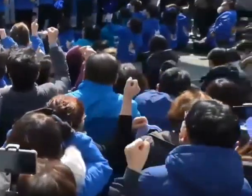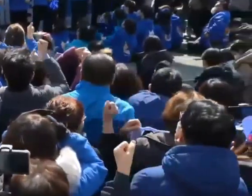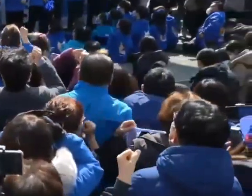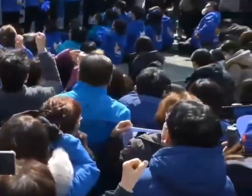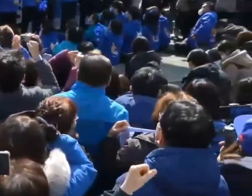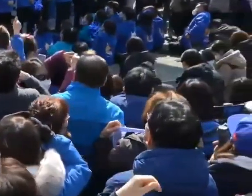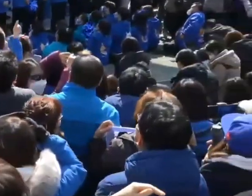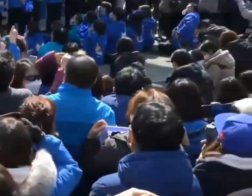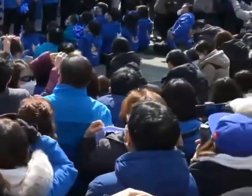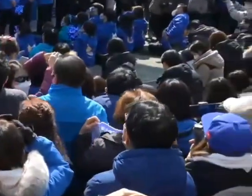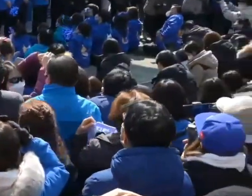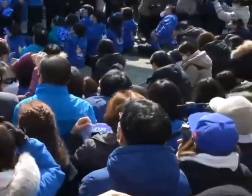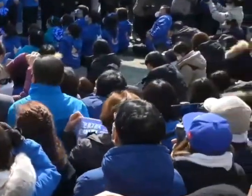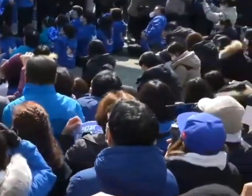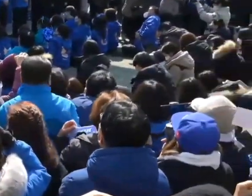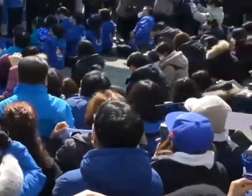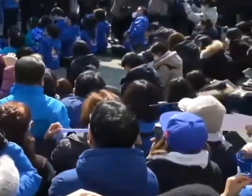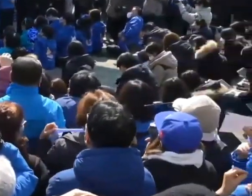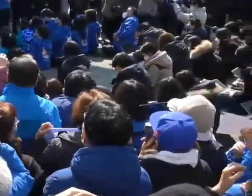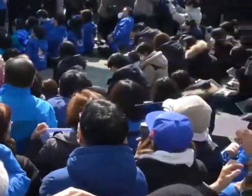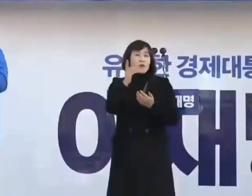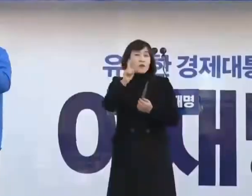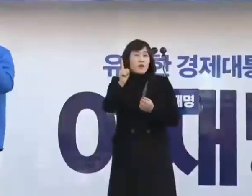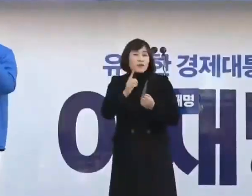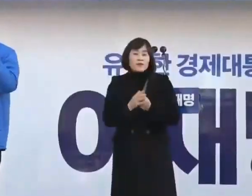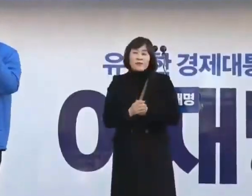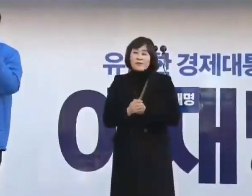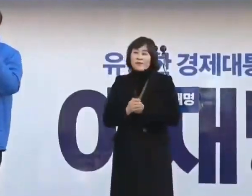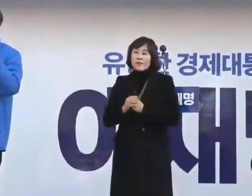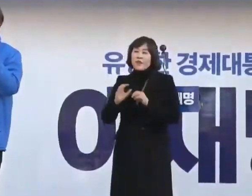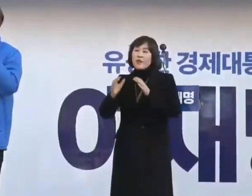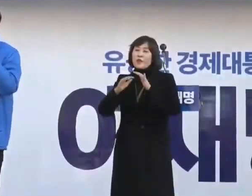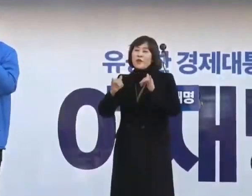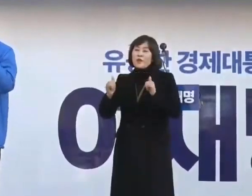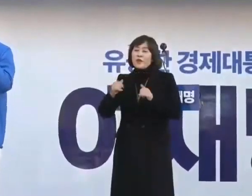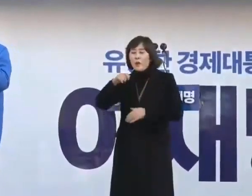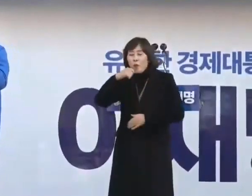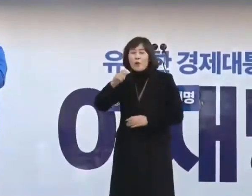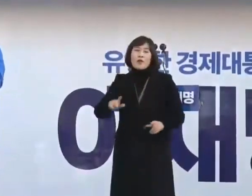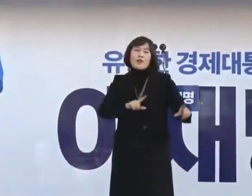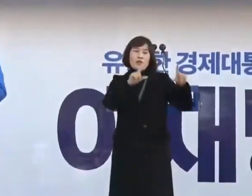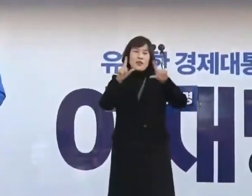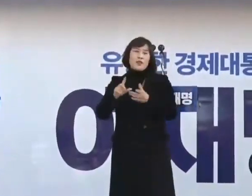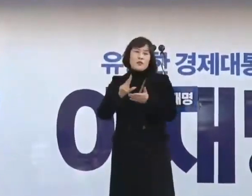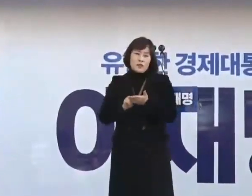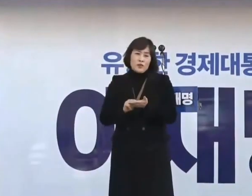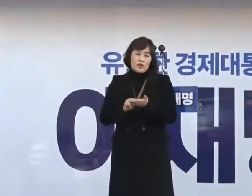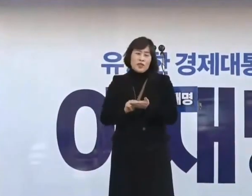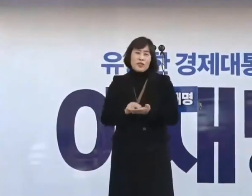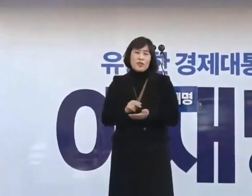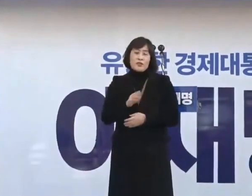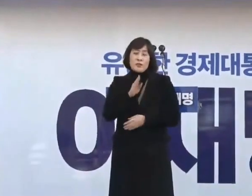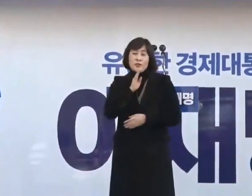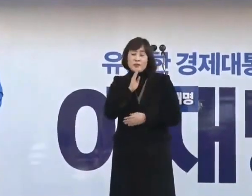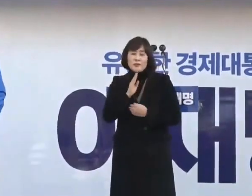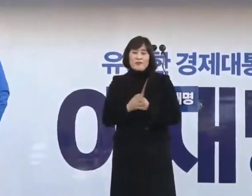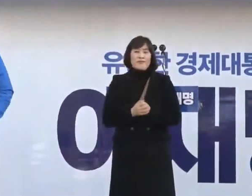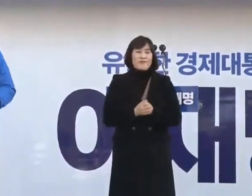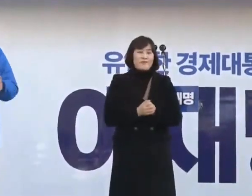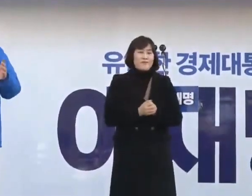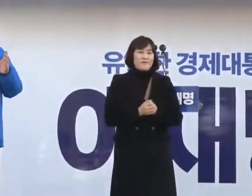여러분, 무엇보다 중요한 것이 국민들의 먹고 사는 문제, 민생 아니겠습니까?